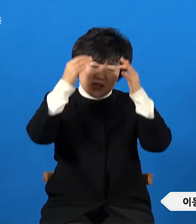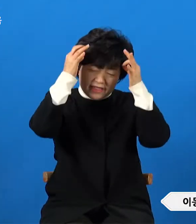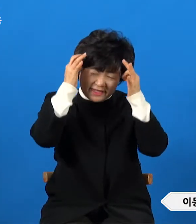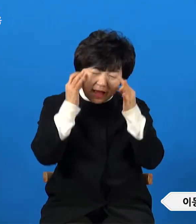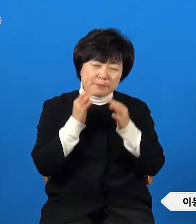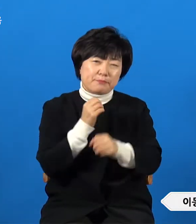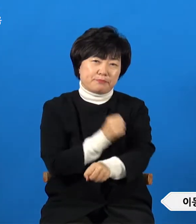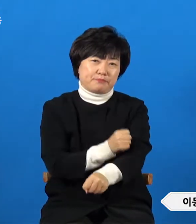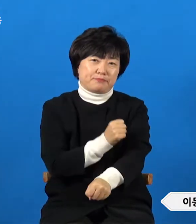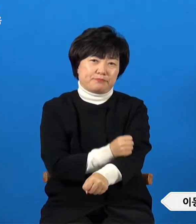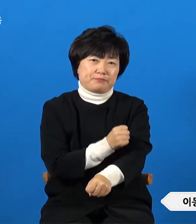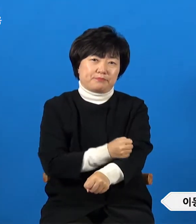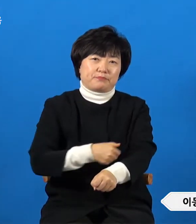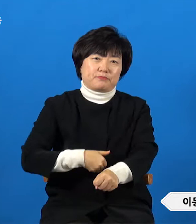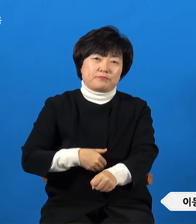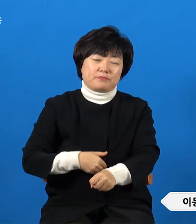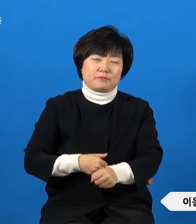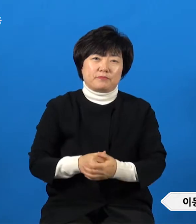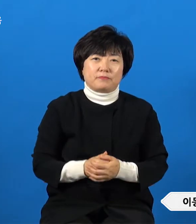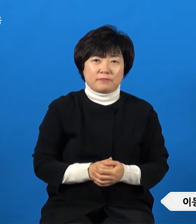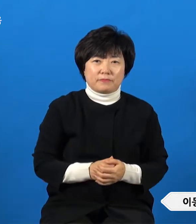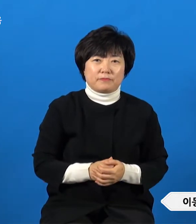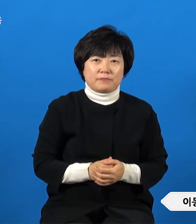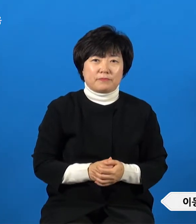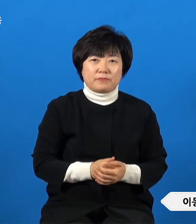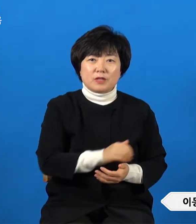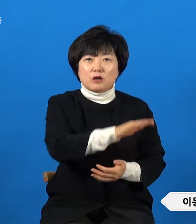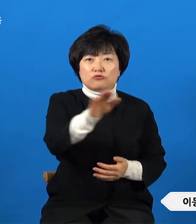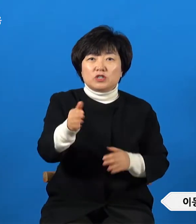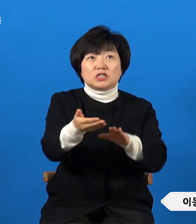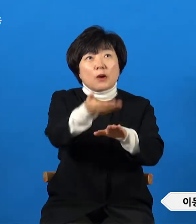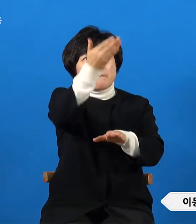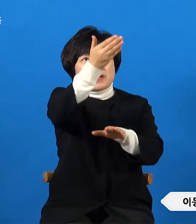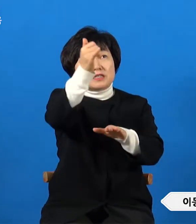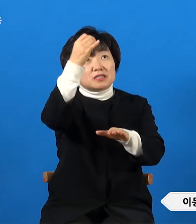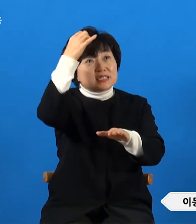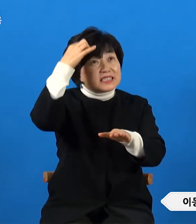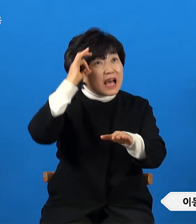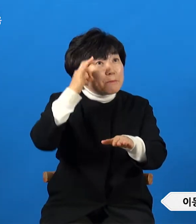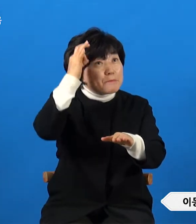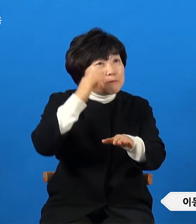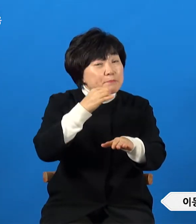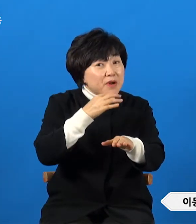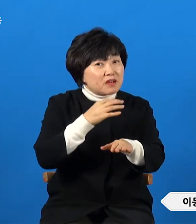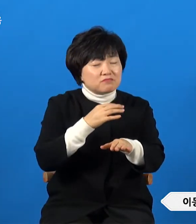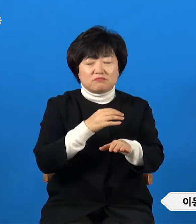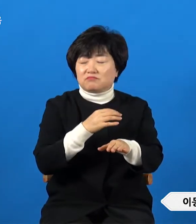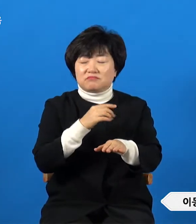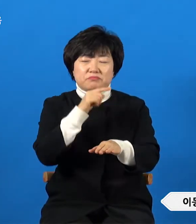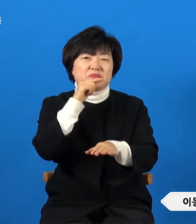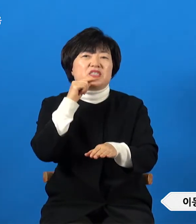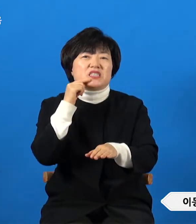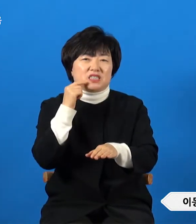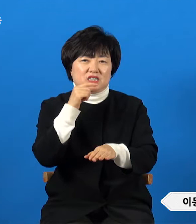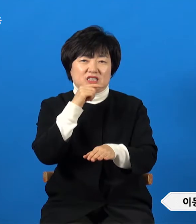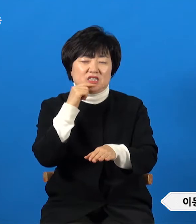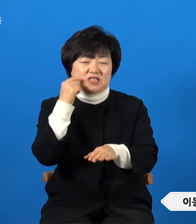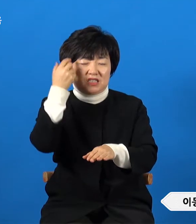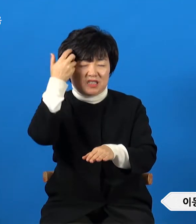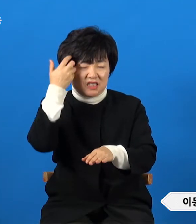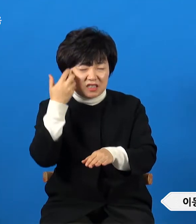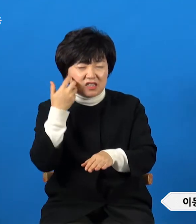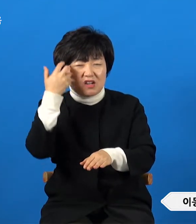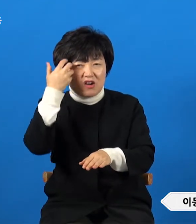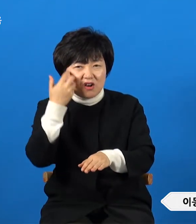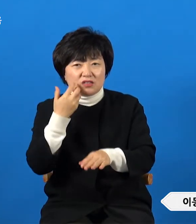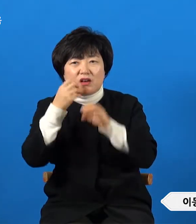흘려 복음을 전해야 돼요. 우리의 선배들은 땀만 흘린 것이 아니에요. 피 흘렸어요. 땀 흘려, 피 흘려